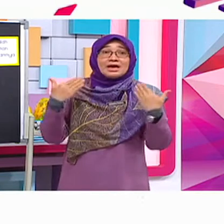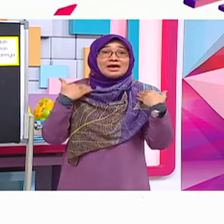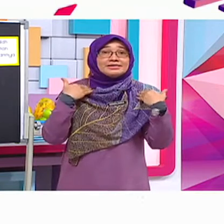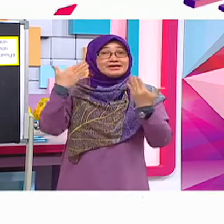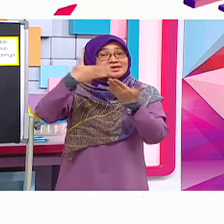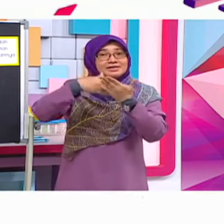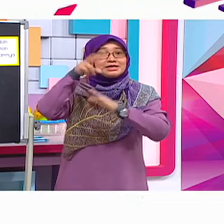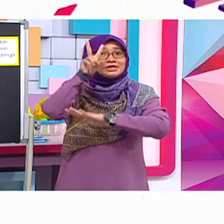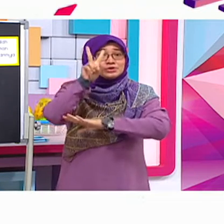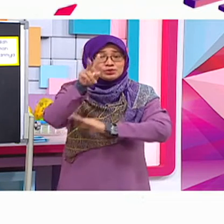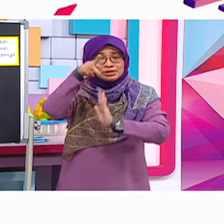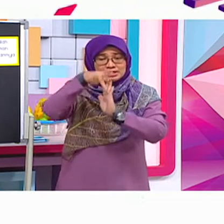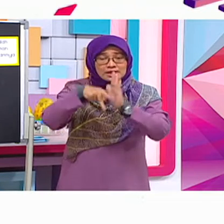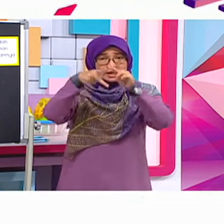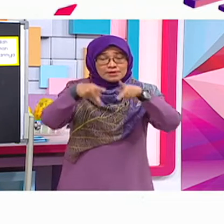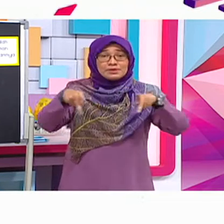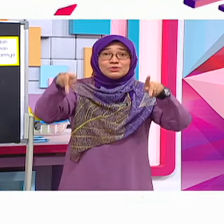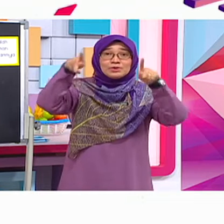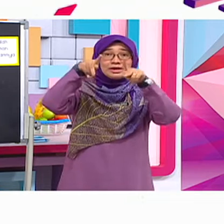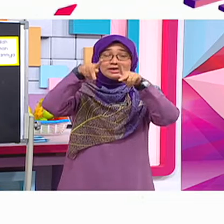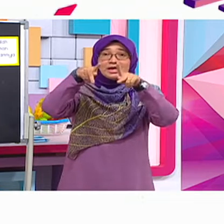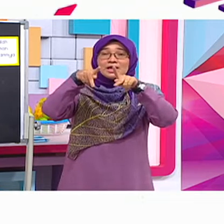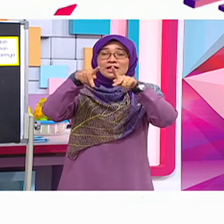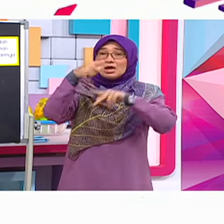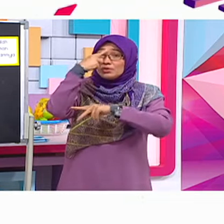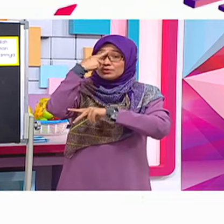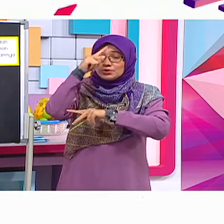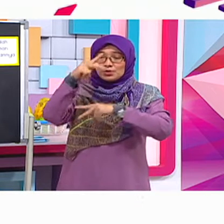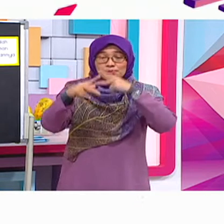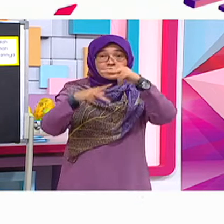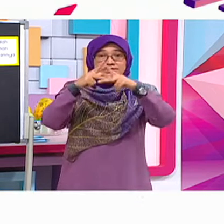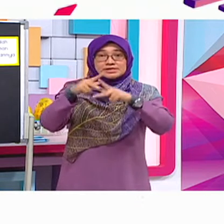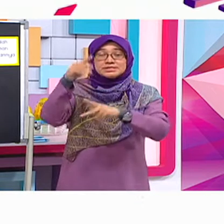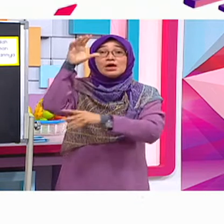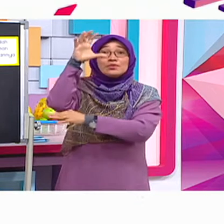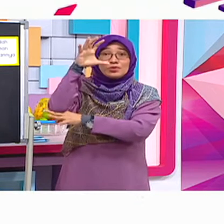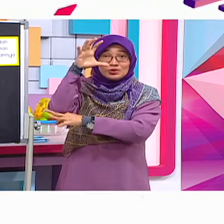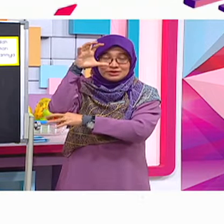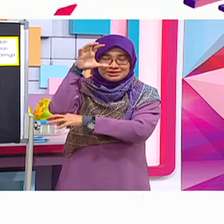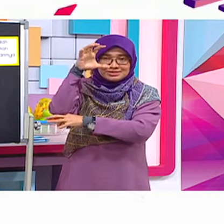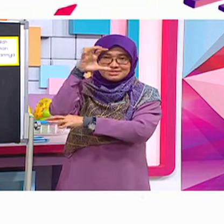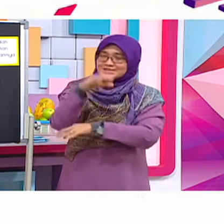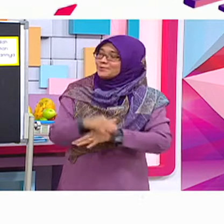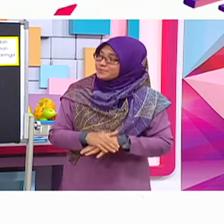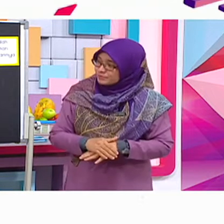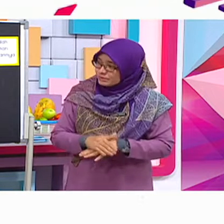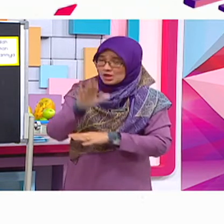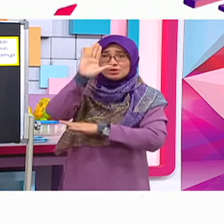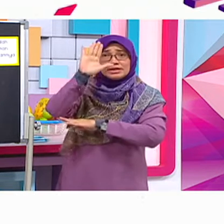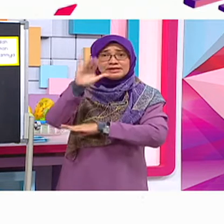Ada lagi dua keperluan untuk proses fotosintesis oke